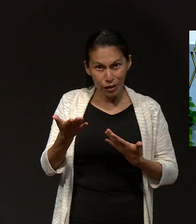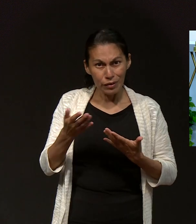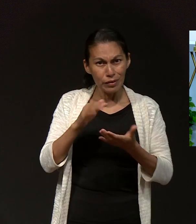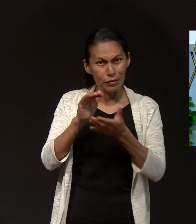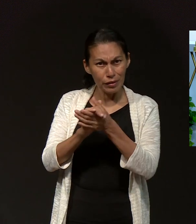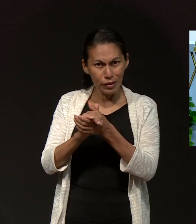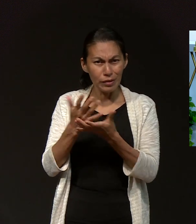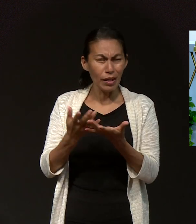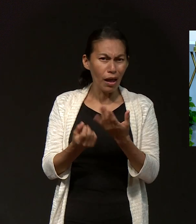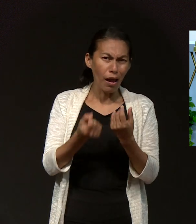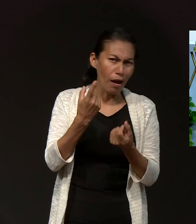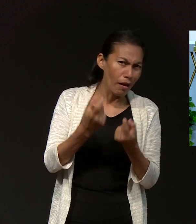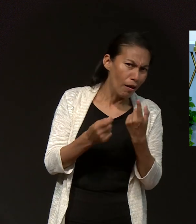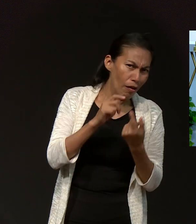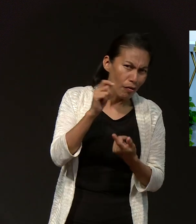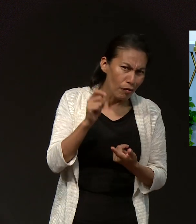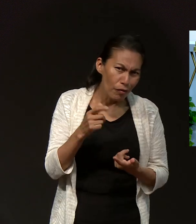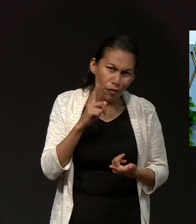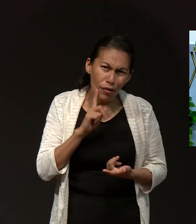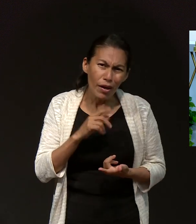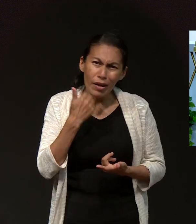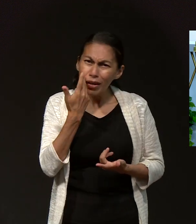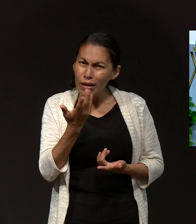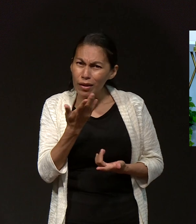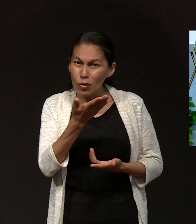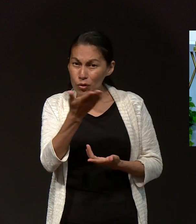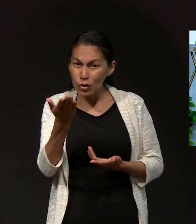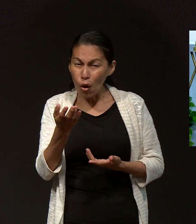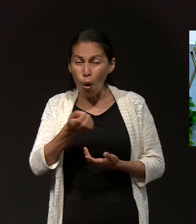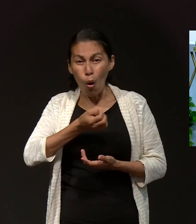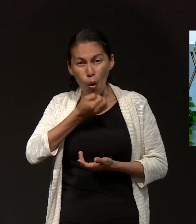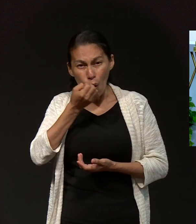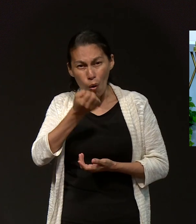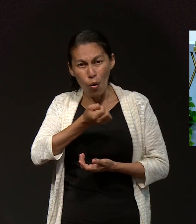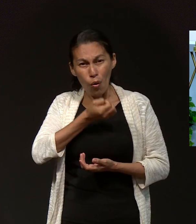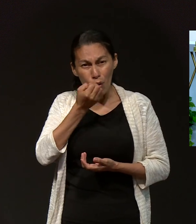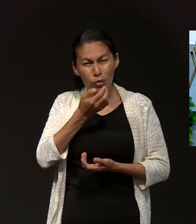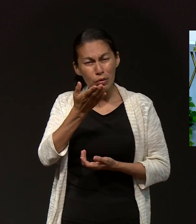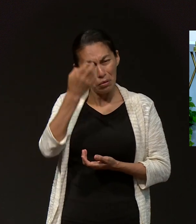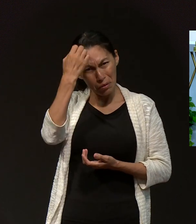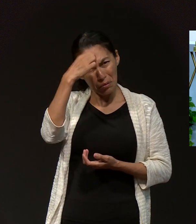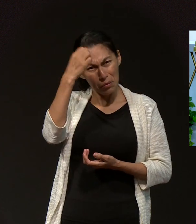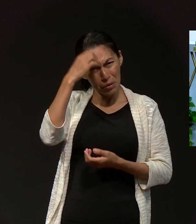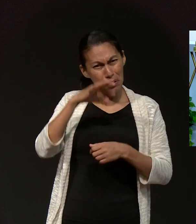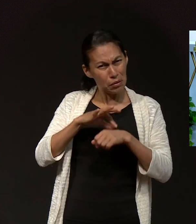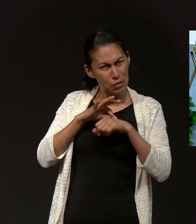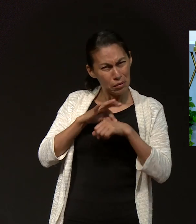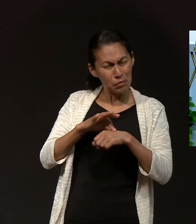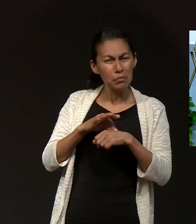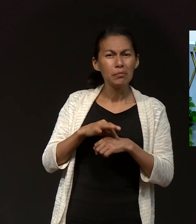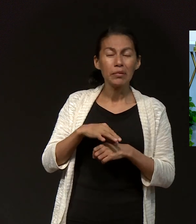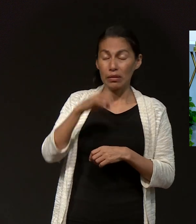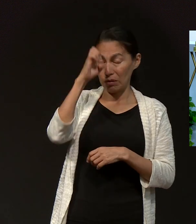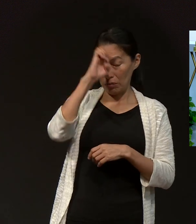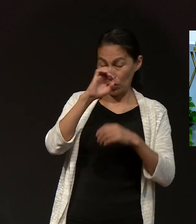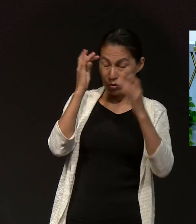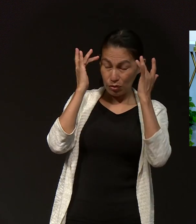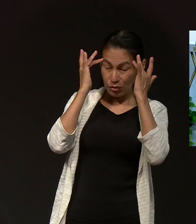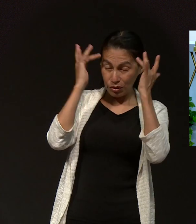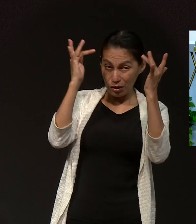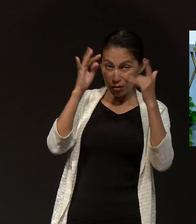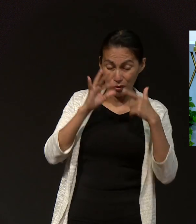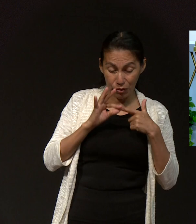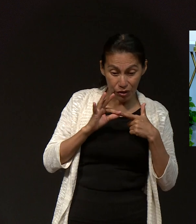edad casadera, pueden experimentar esta convicción profunda que el Espíritu solamente